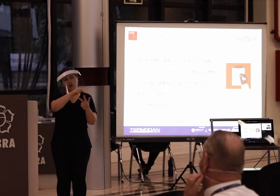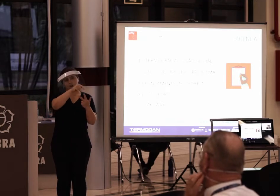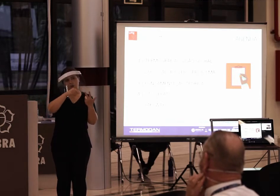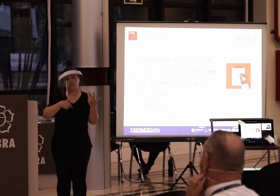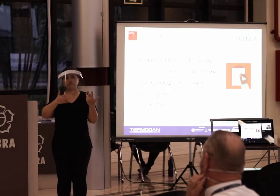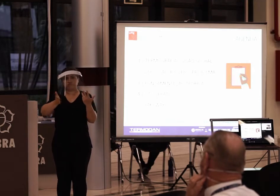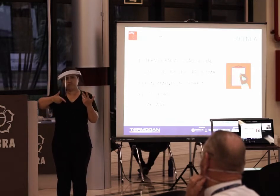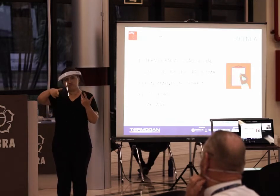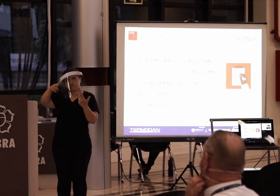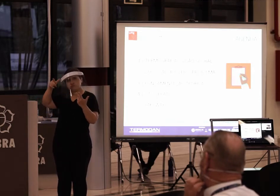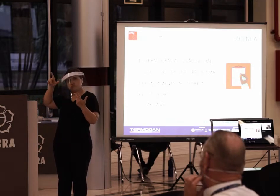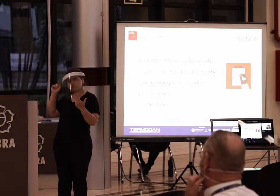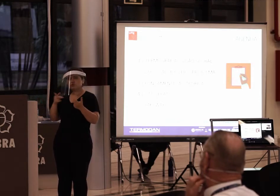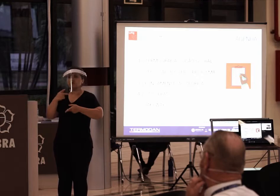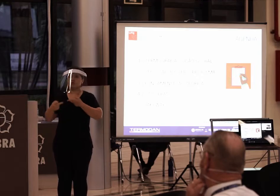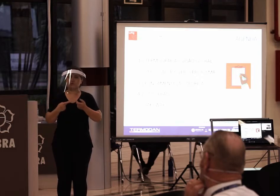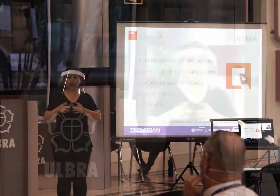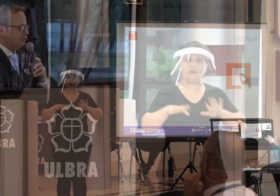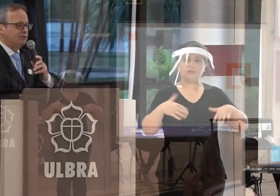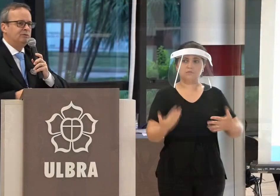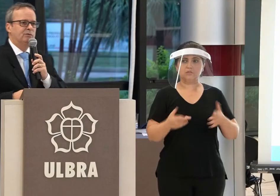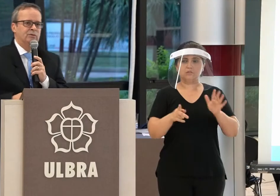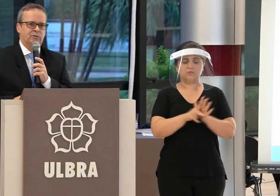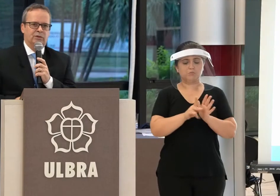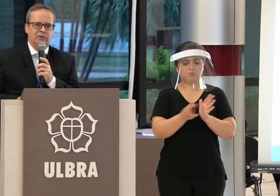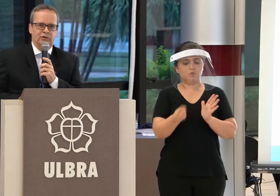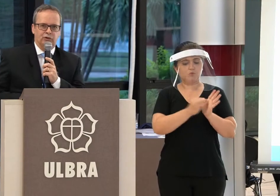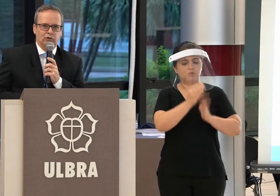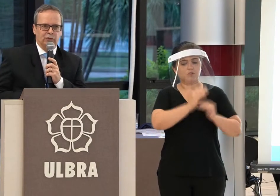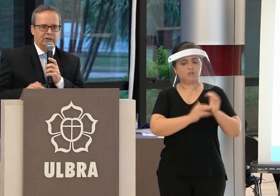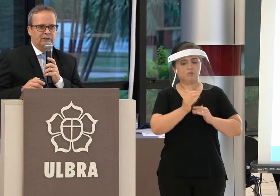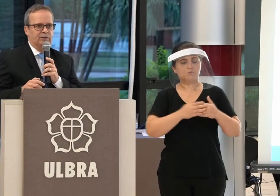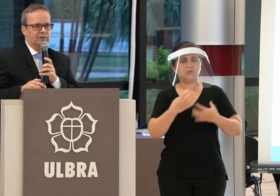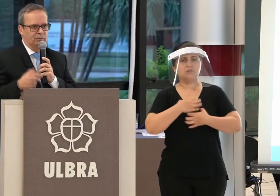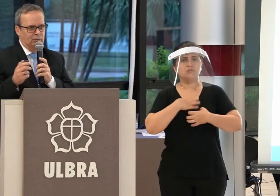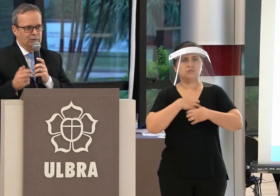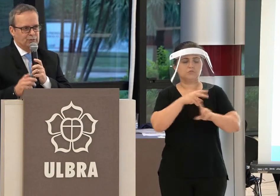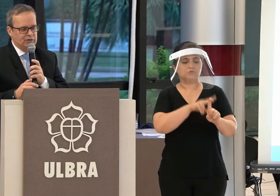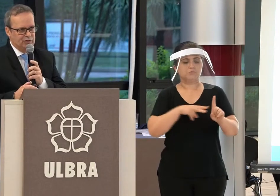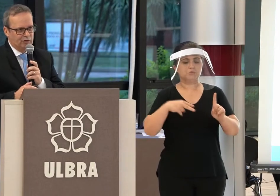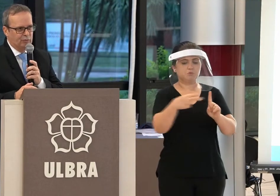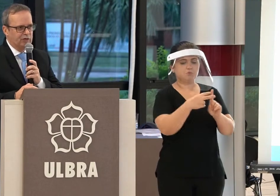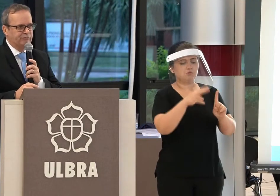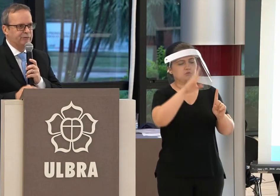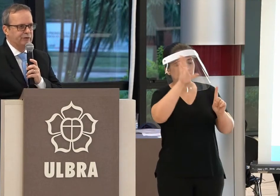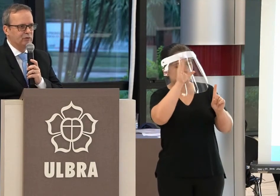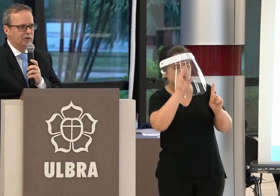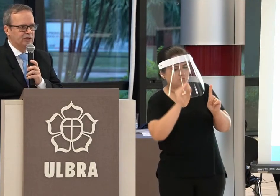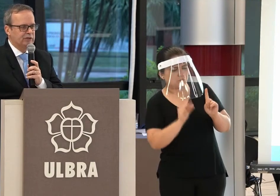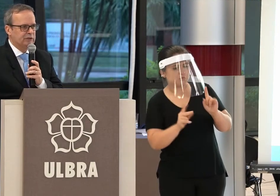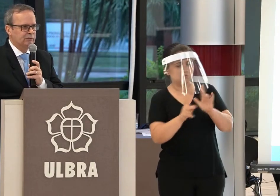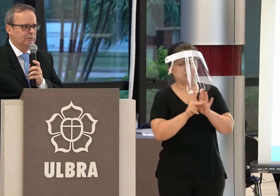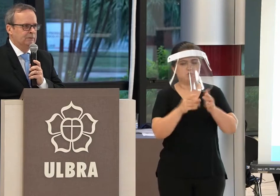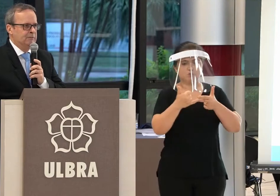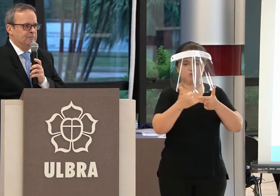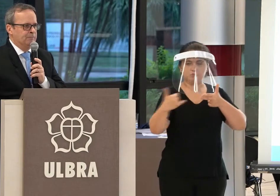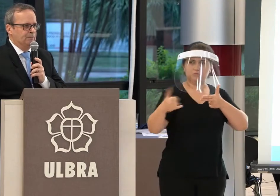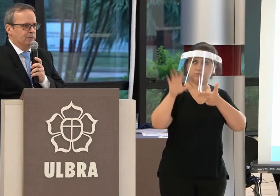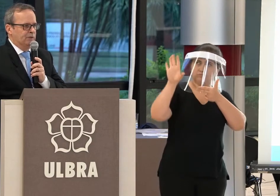falar. E aí eu vou colocar um caso prático de uma inspeção termográfica feita no Rio de